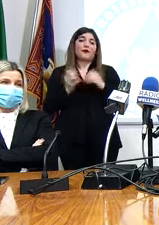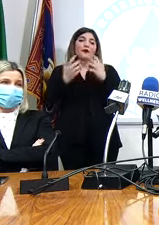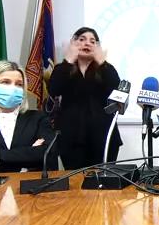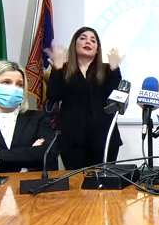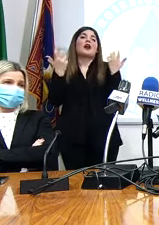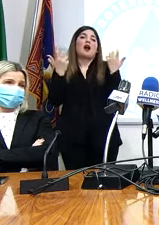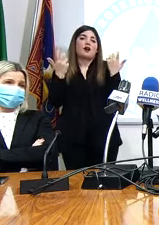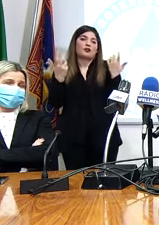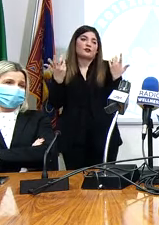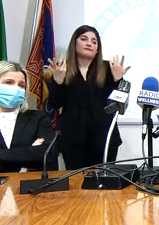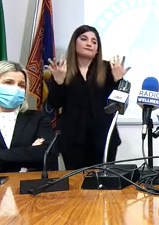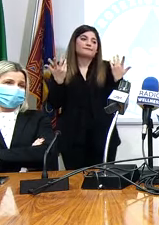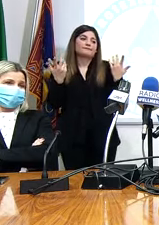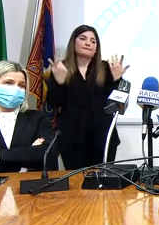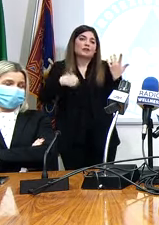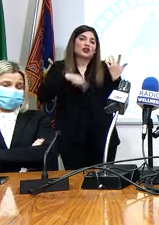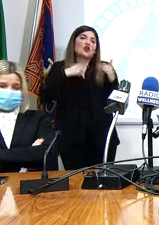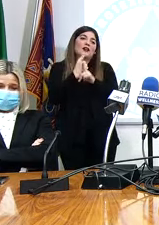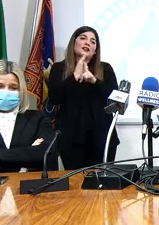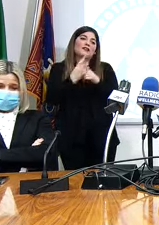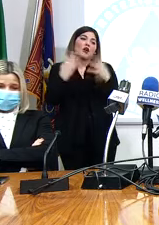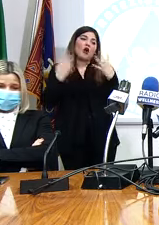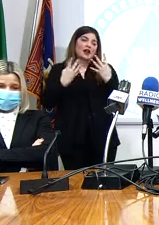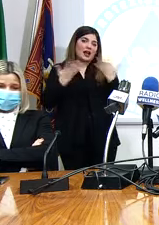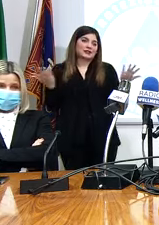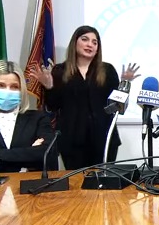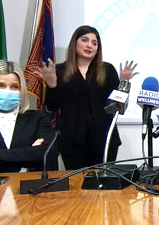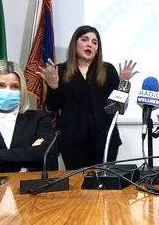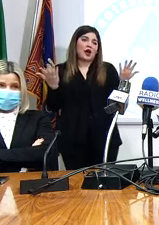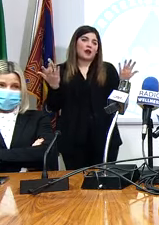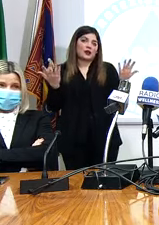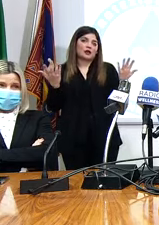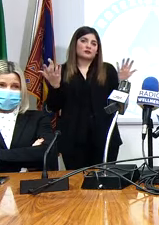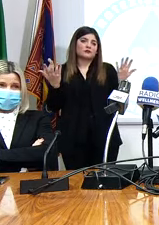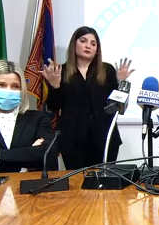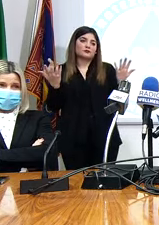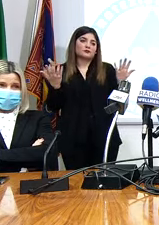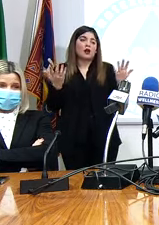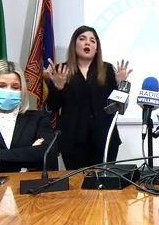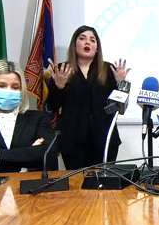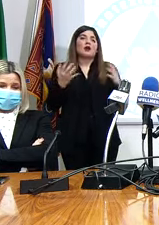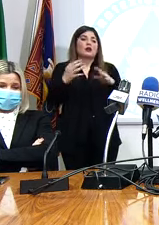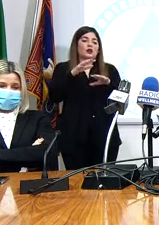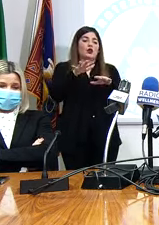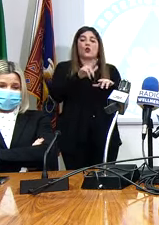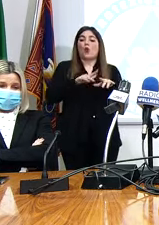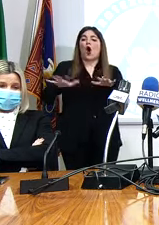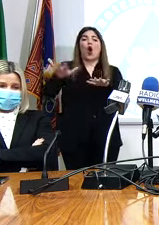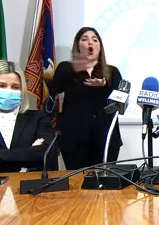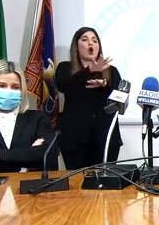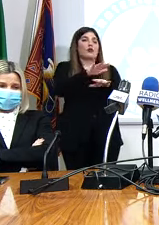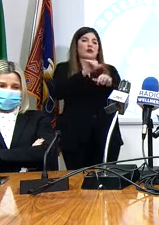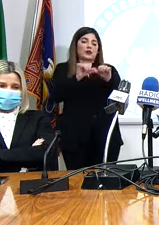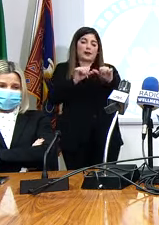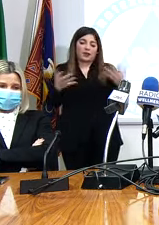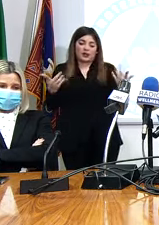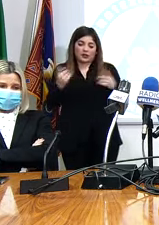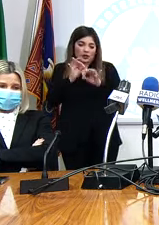e accessi, cioè non è che il teatro è bello, suggestivo da dire, però non è che cambia la storia della vaccinazione. Cioè, le